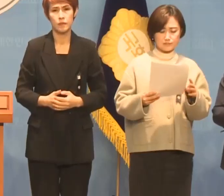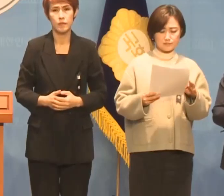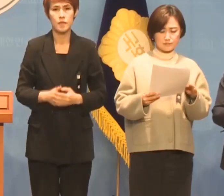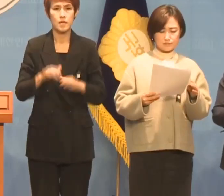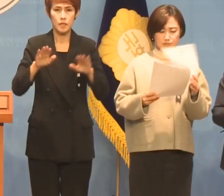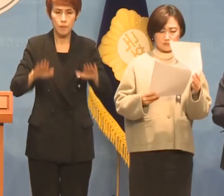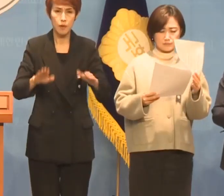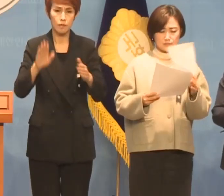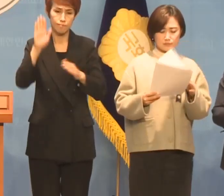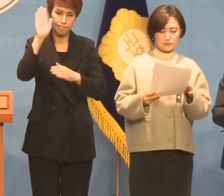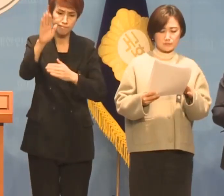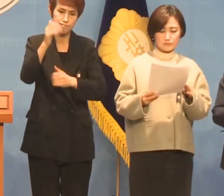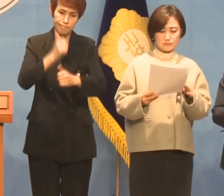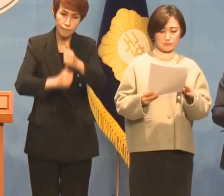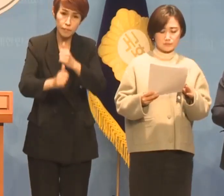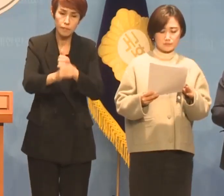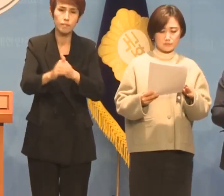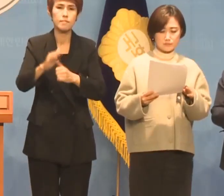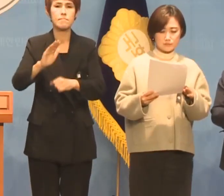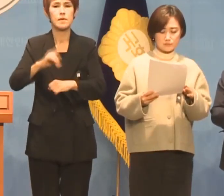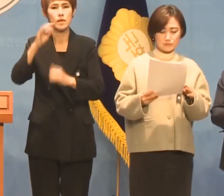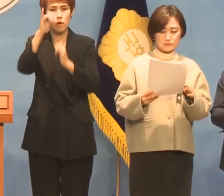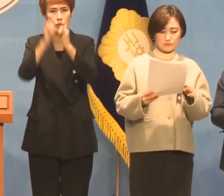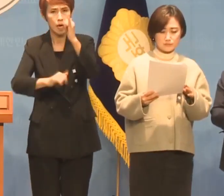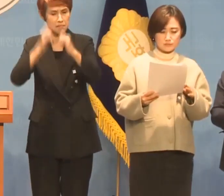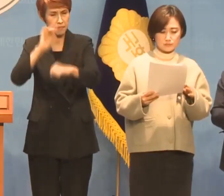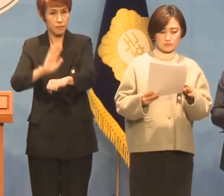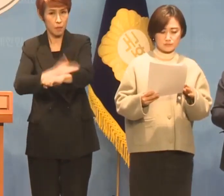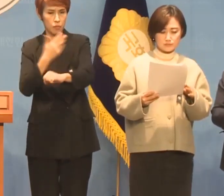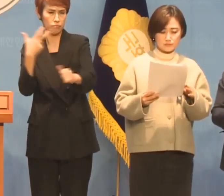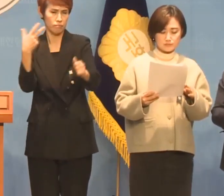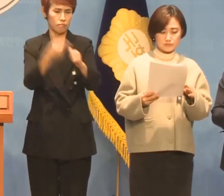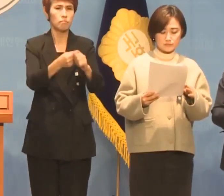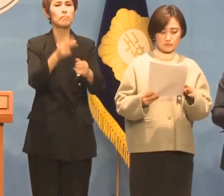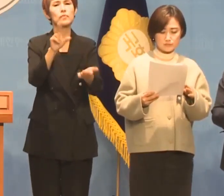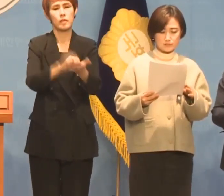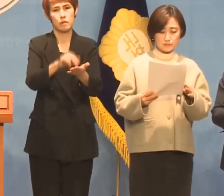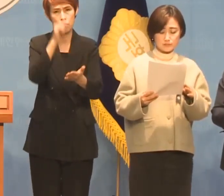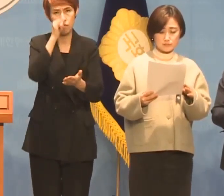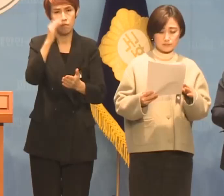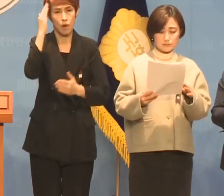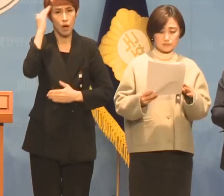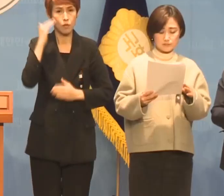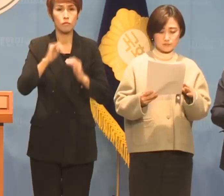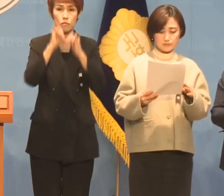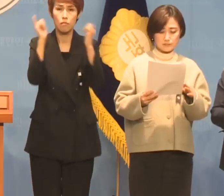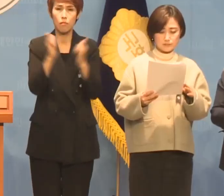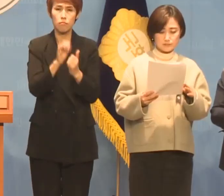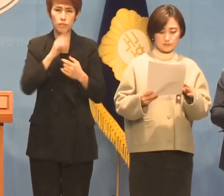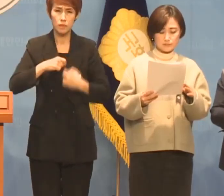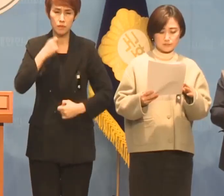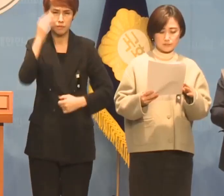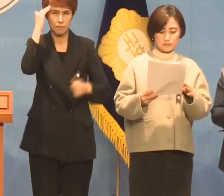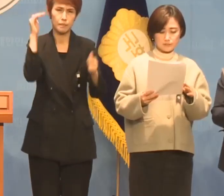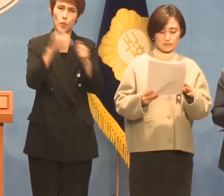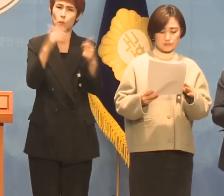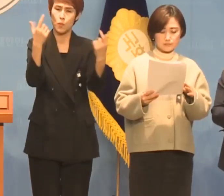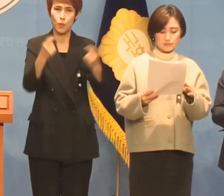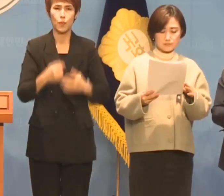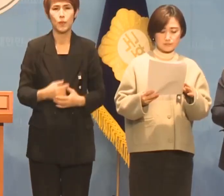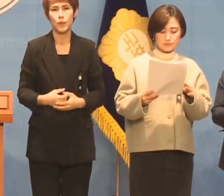미래 세대에게 잘못된 역사적 시각을 심어주고 우리 사회의 진실을 훼손하는 행위입니다.